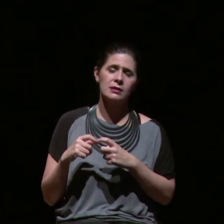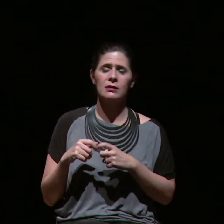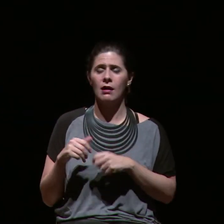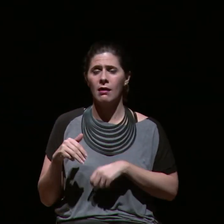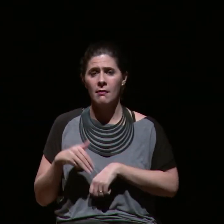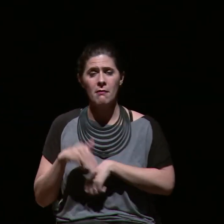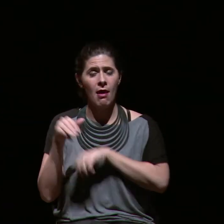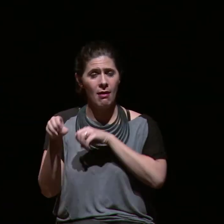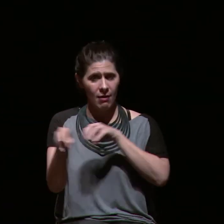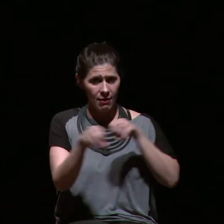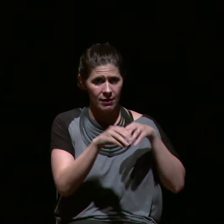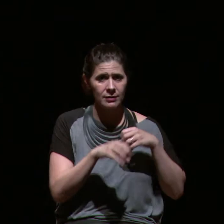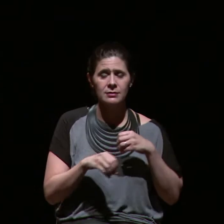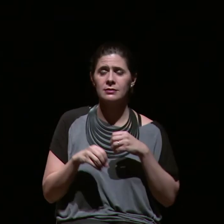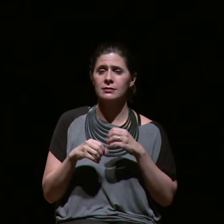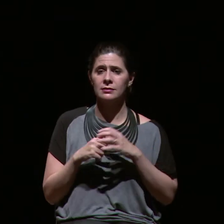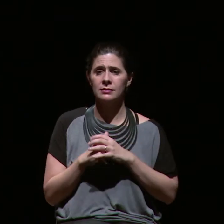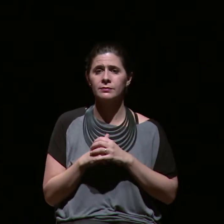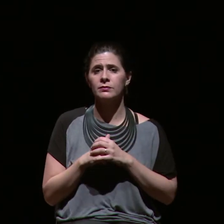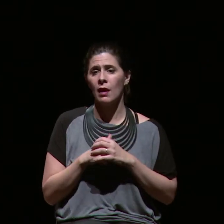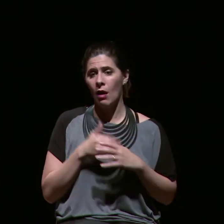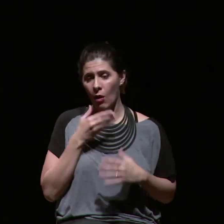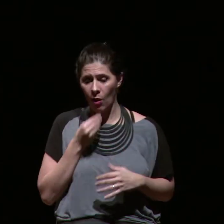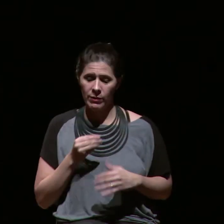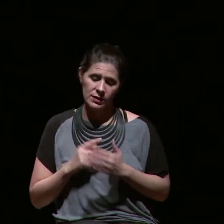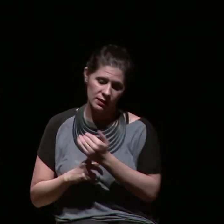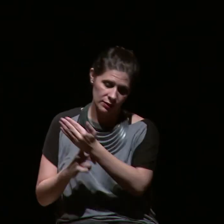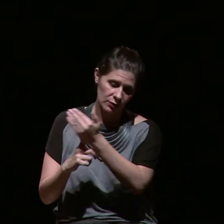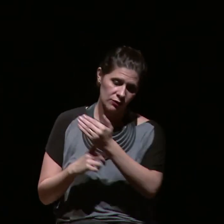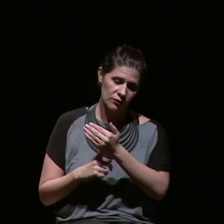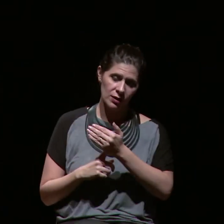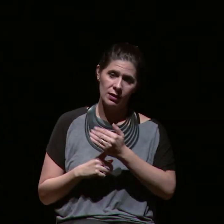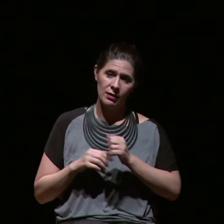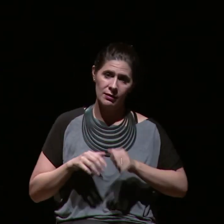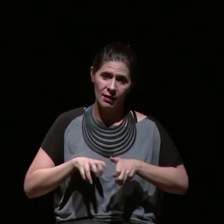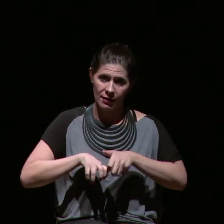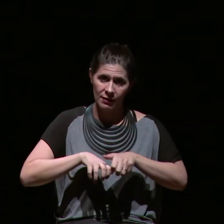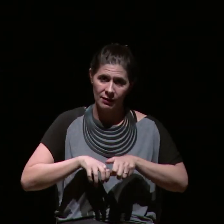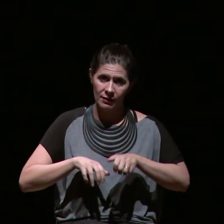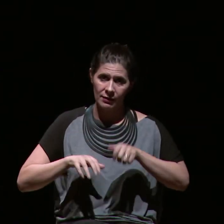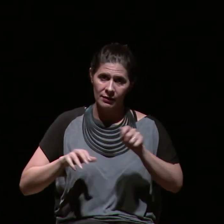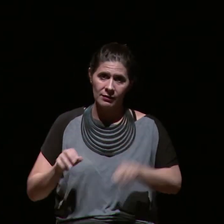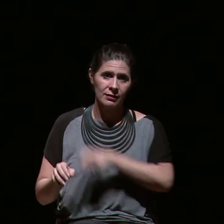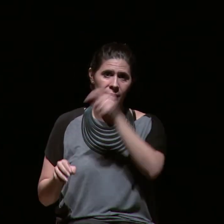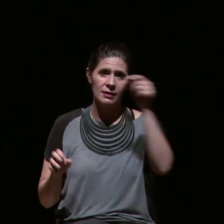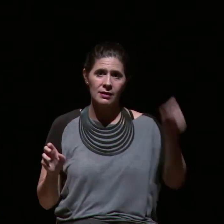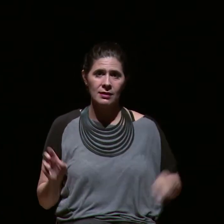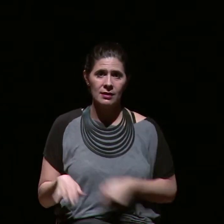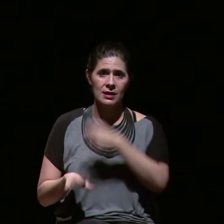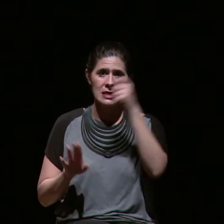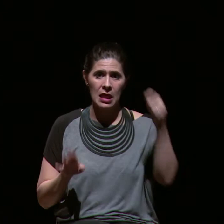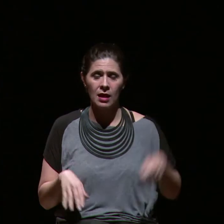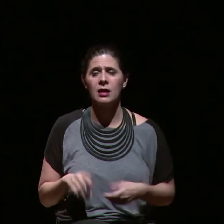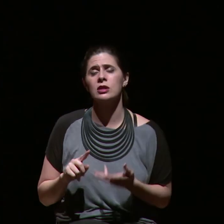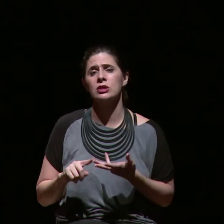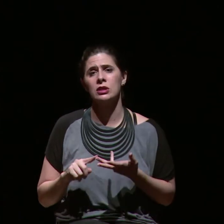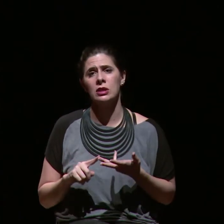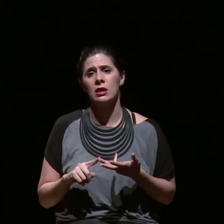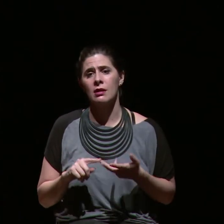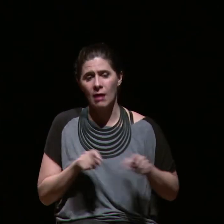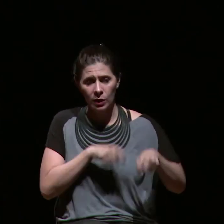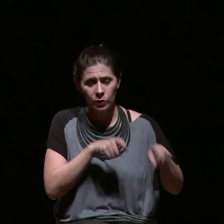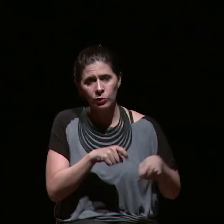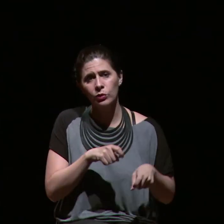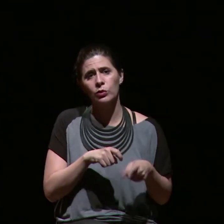os manos das minas e das tecnologias, mestres da tecelagem, cestaria, cerâmica, mestres da agricultura tropical, mestres